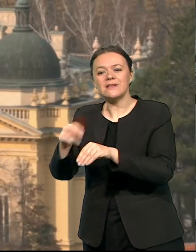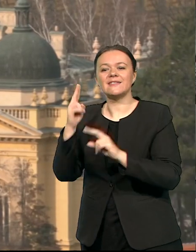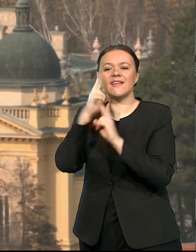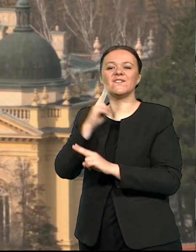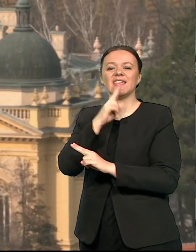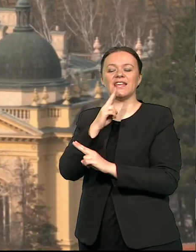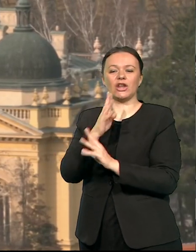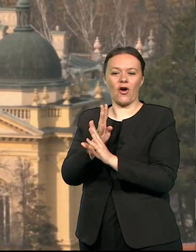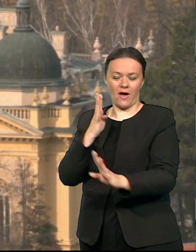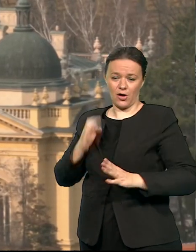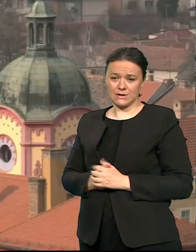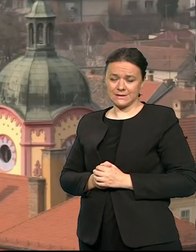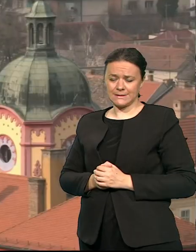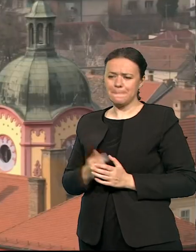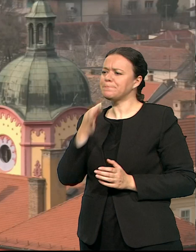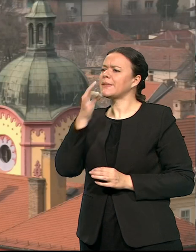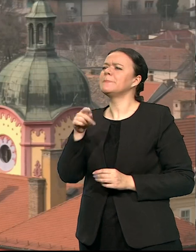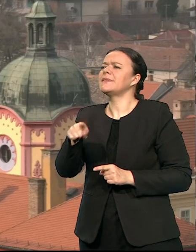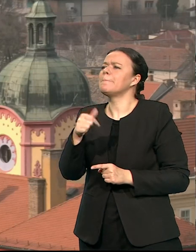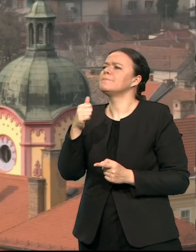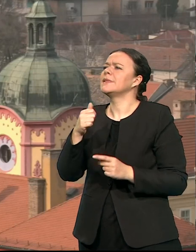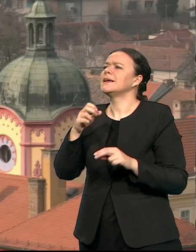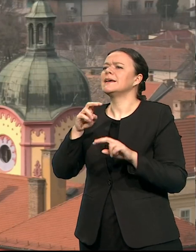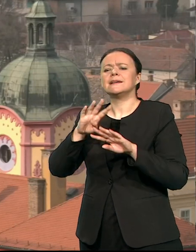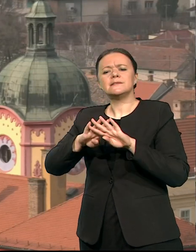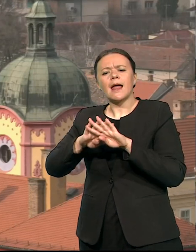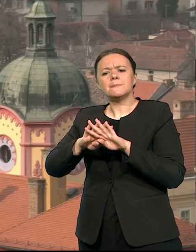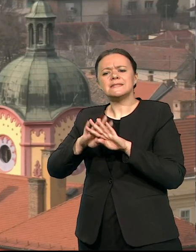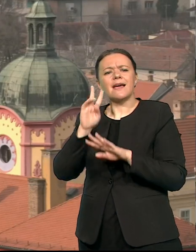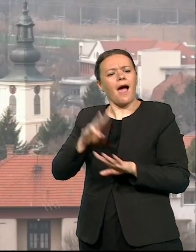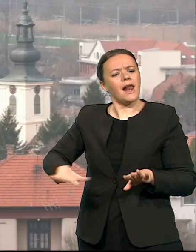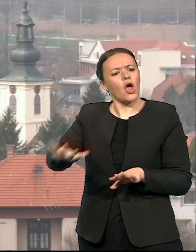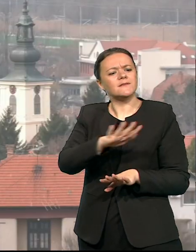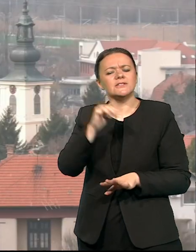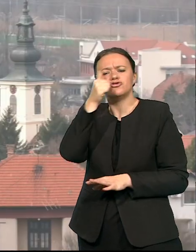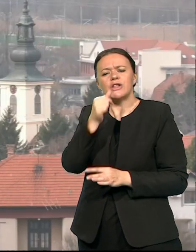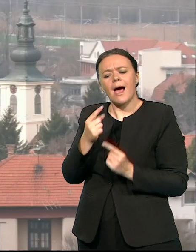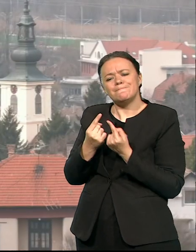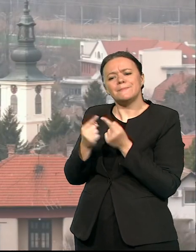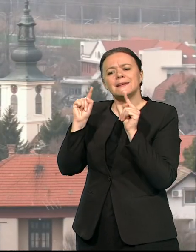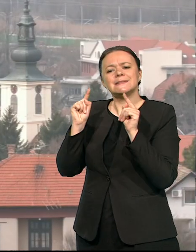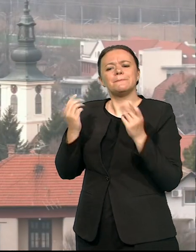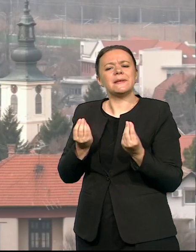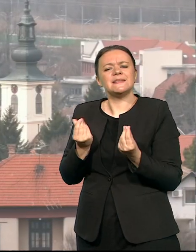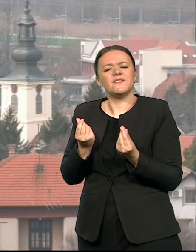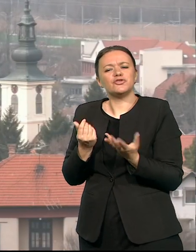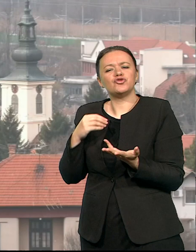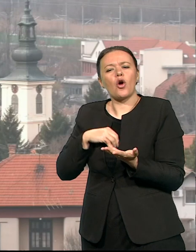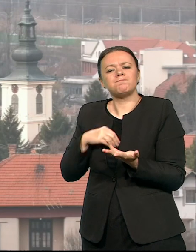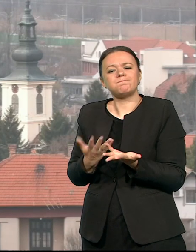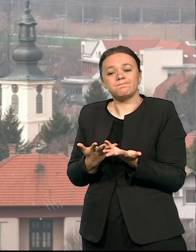vas kao Karlovčan. Jasno. Pa svakako je to, moram da kažem, jedan sklop i